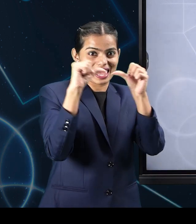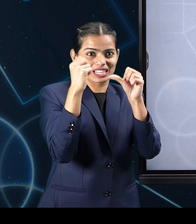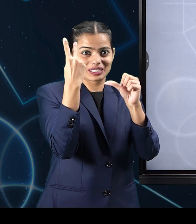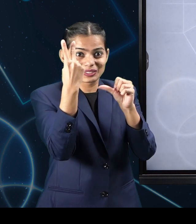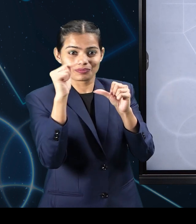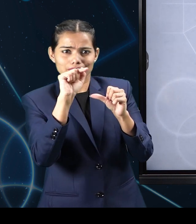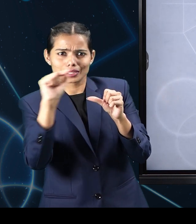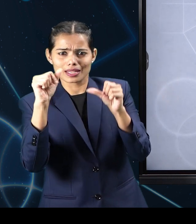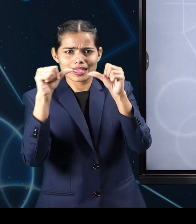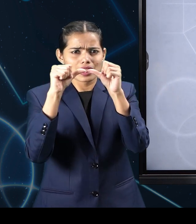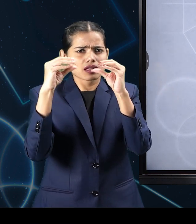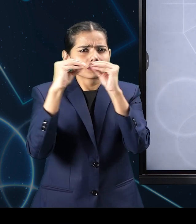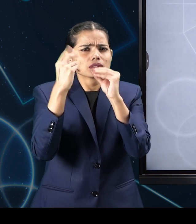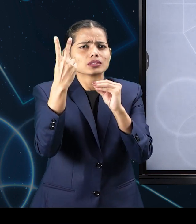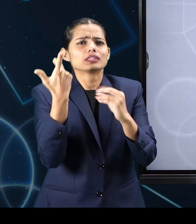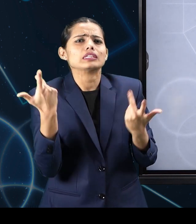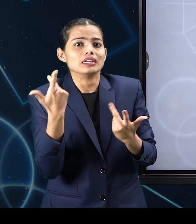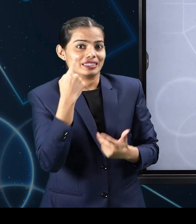square minus AB square.